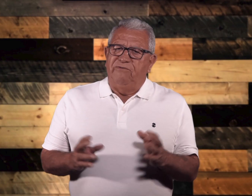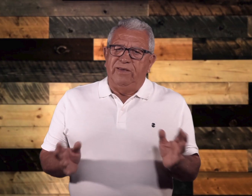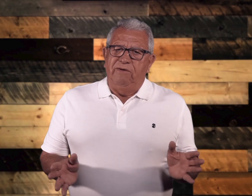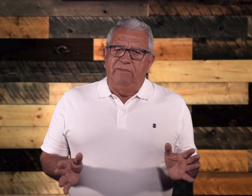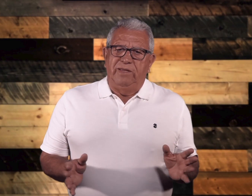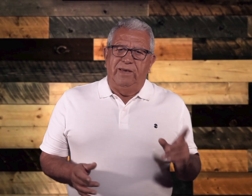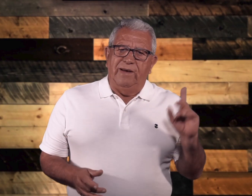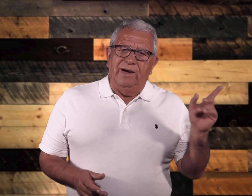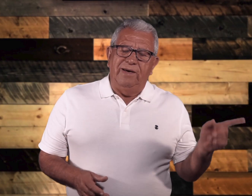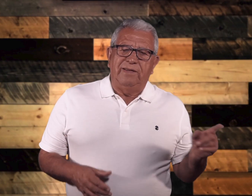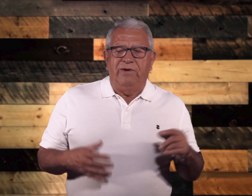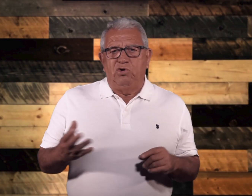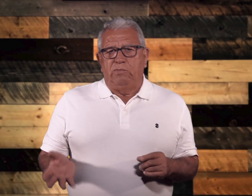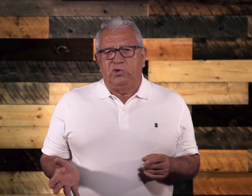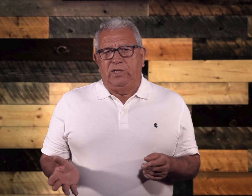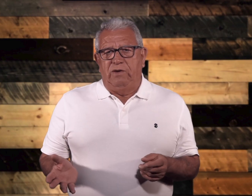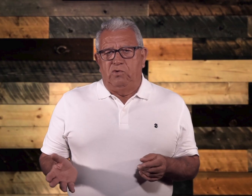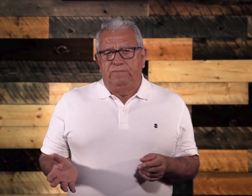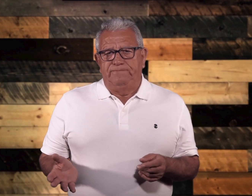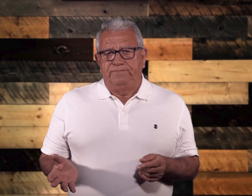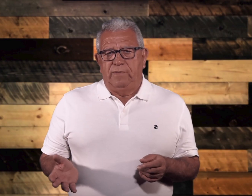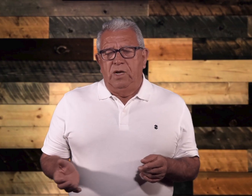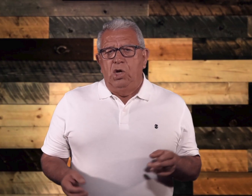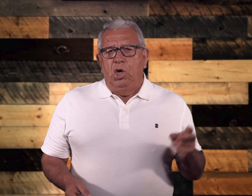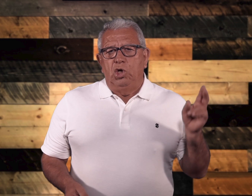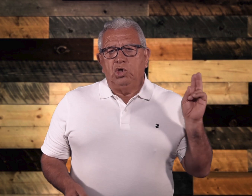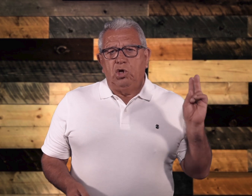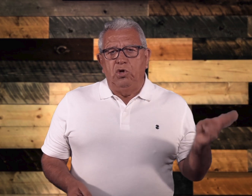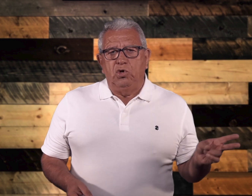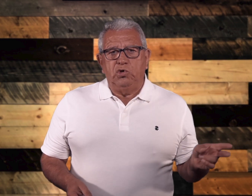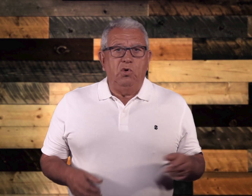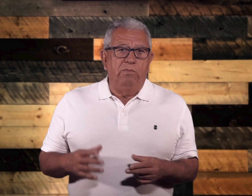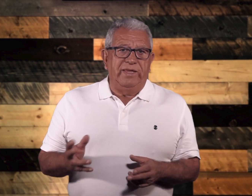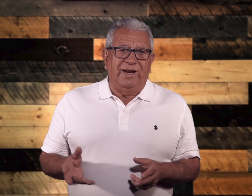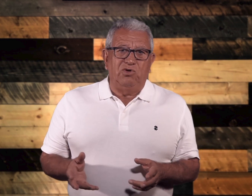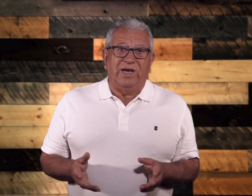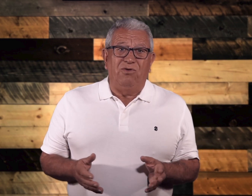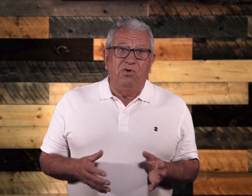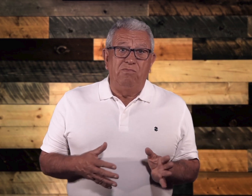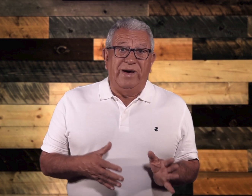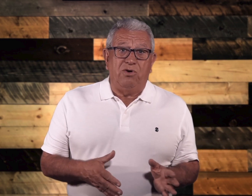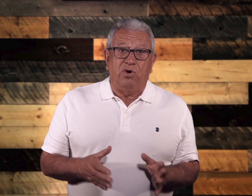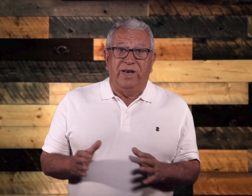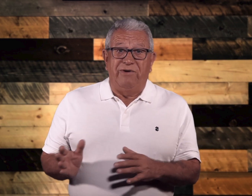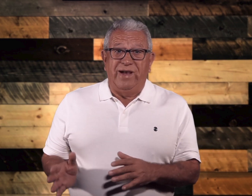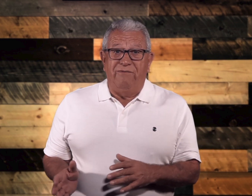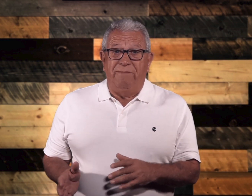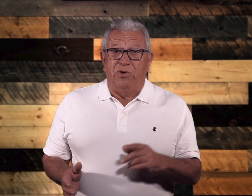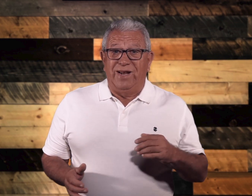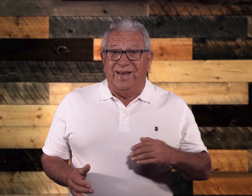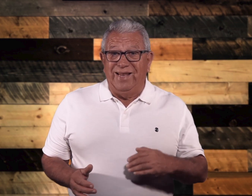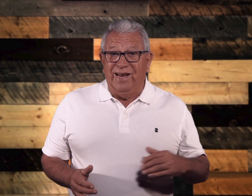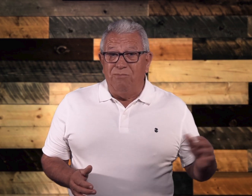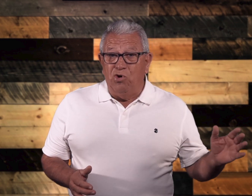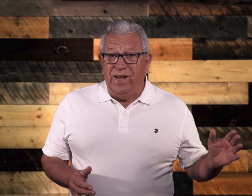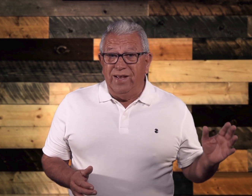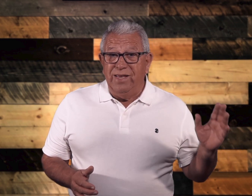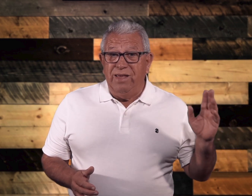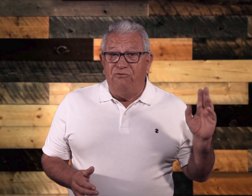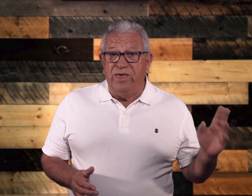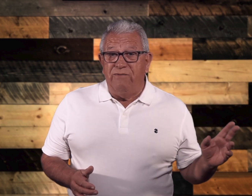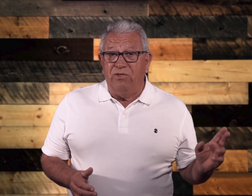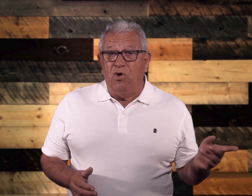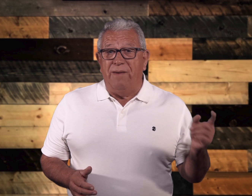pues efectivamente ahí estaba el otro positivo los otros dos un veterano sacado de un barco que navegaba por el canal de la mona